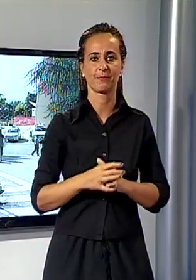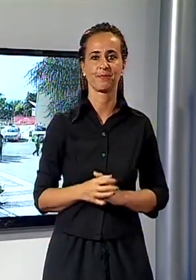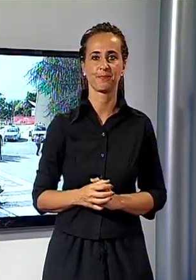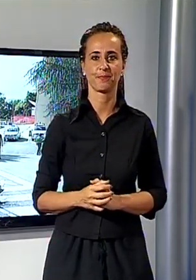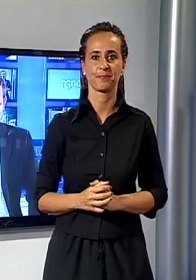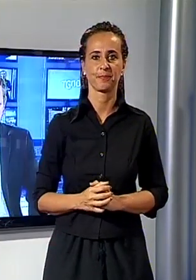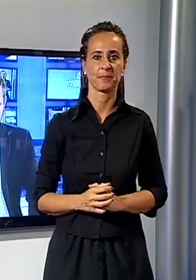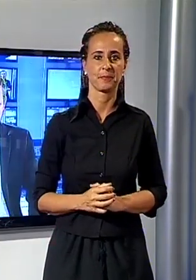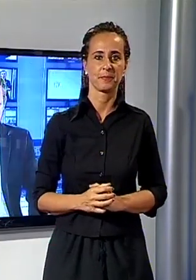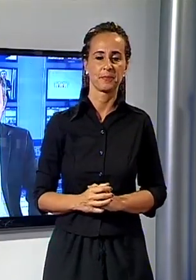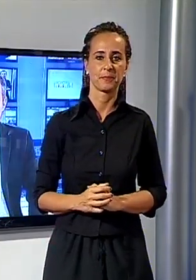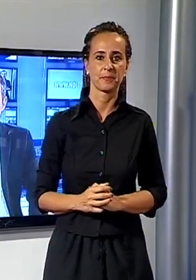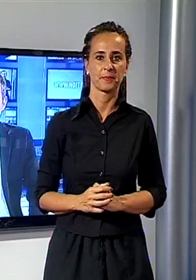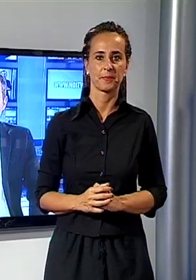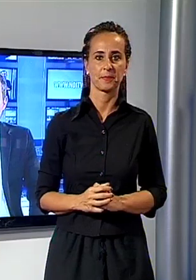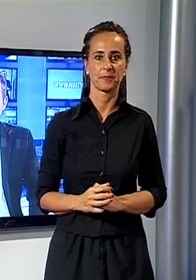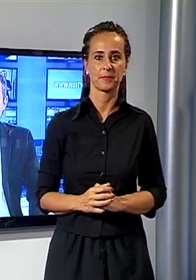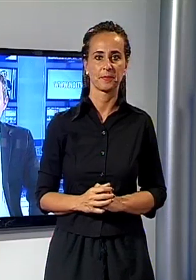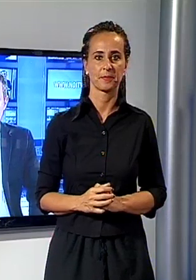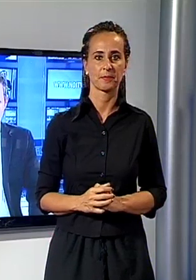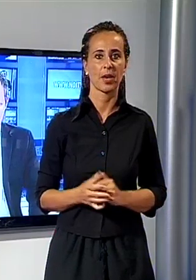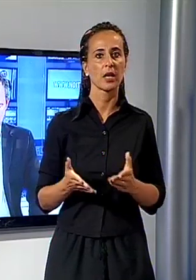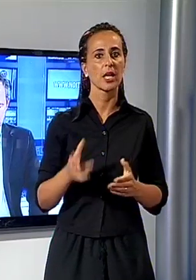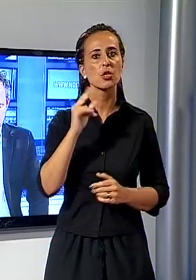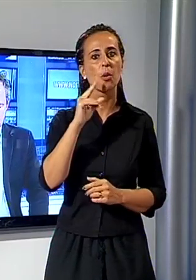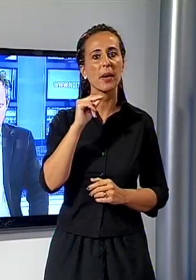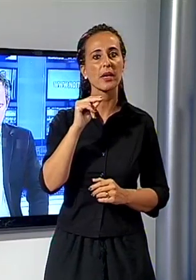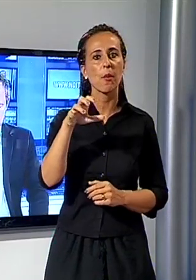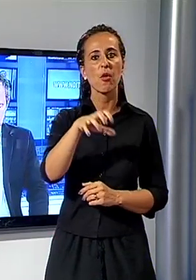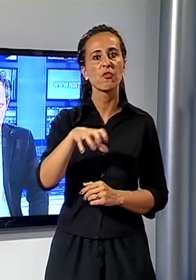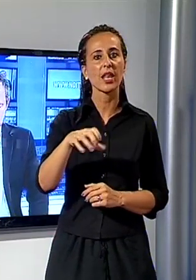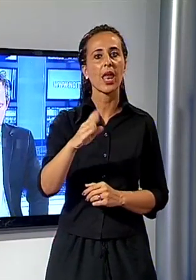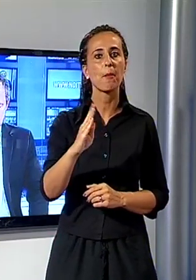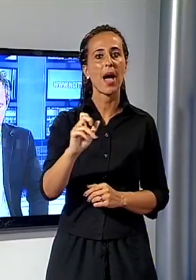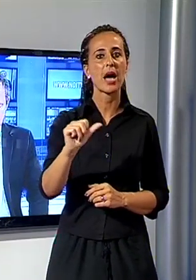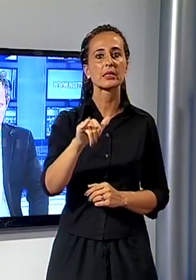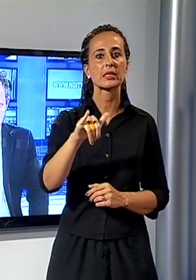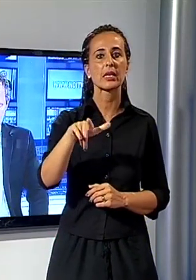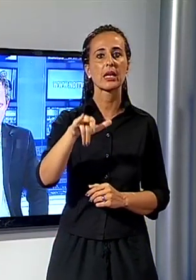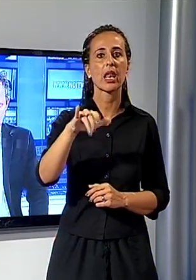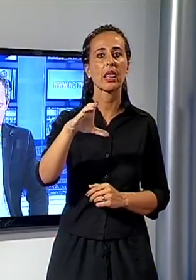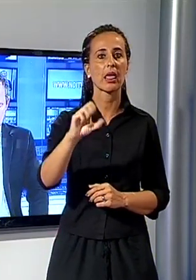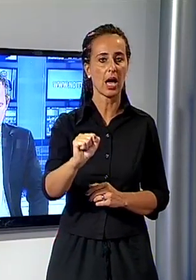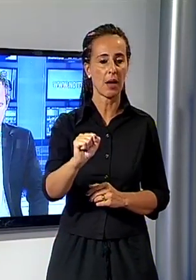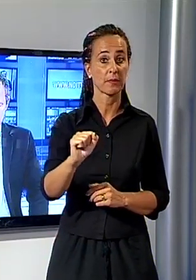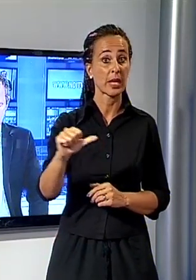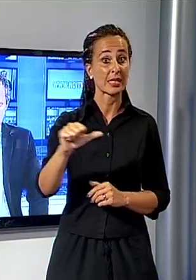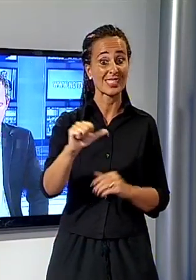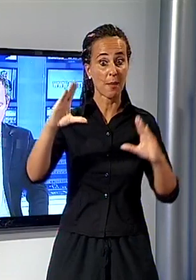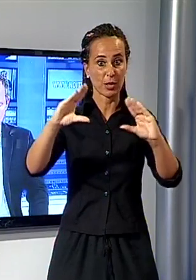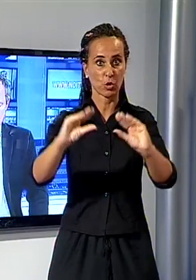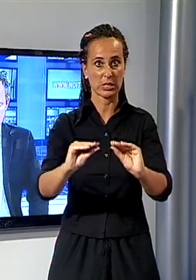Giovannetti che hanno parlato di modalità non trasparenti adottate da parte del primario di Lucca Gianluca Bracco e del